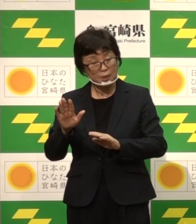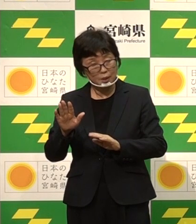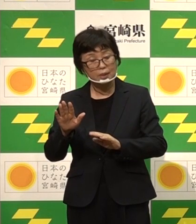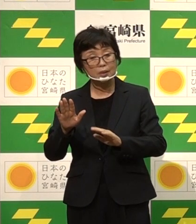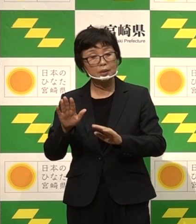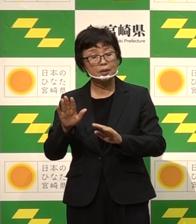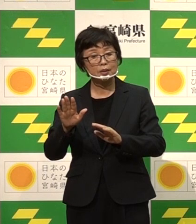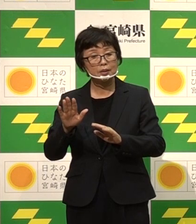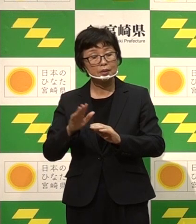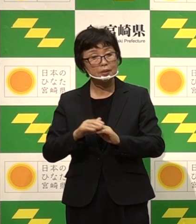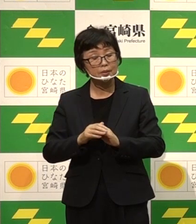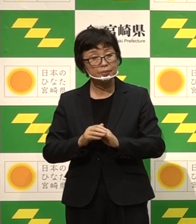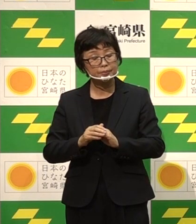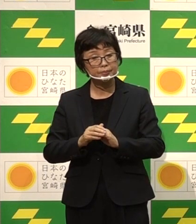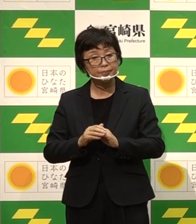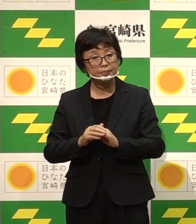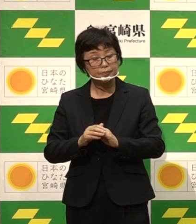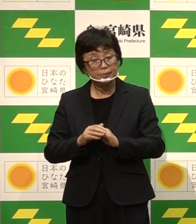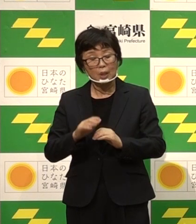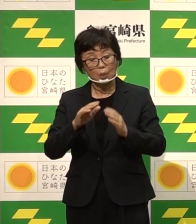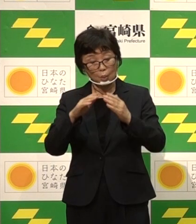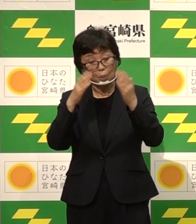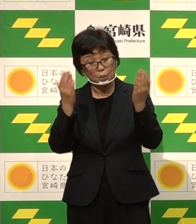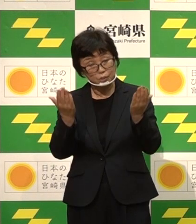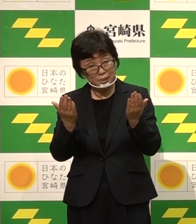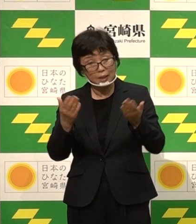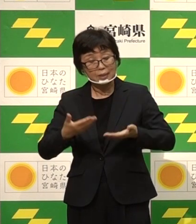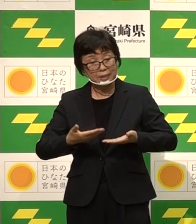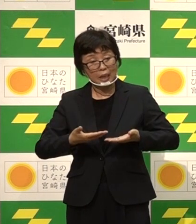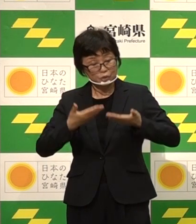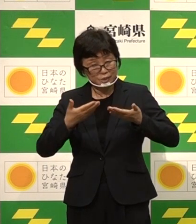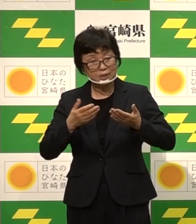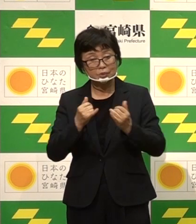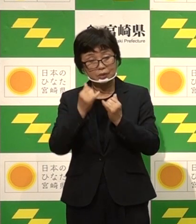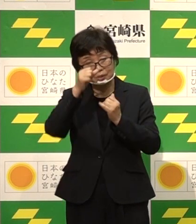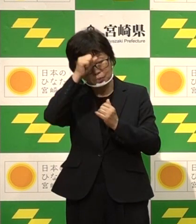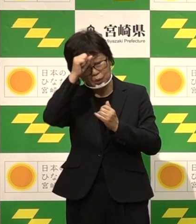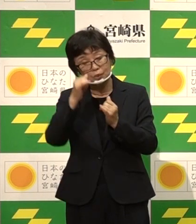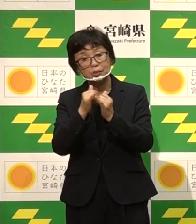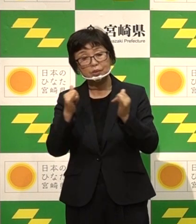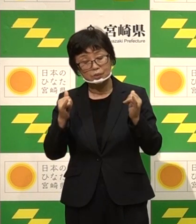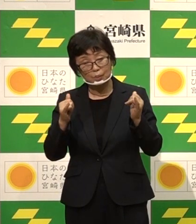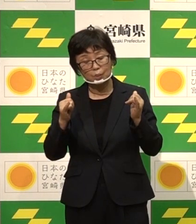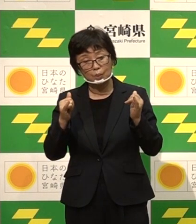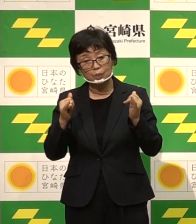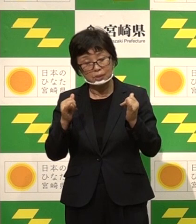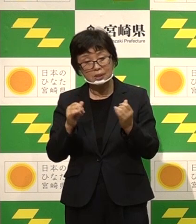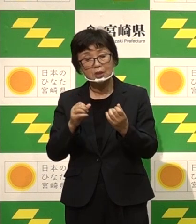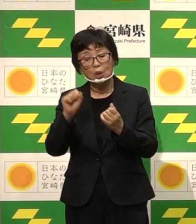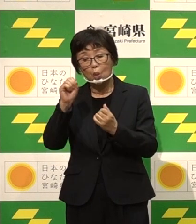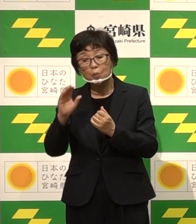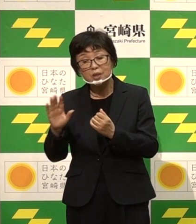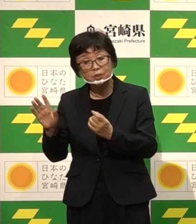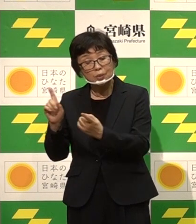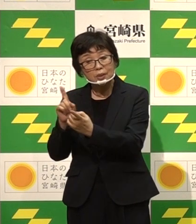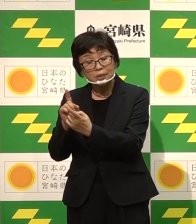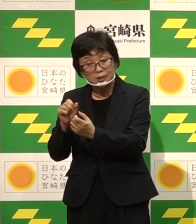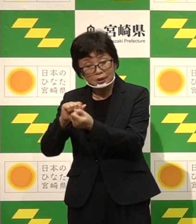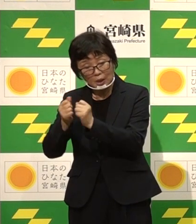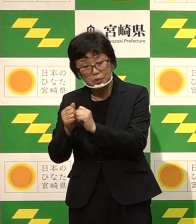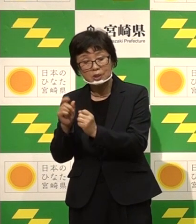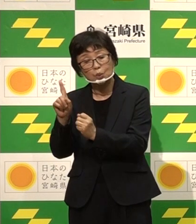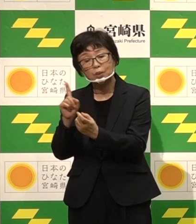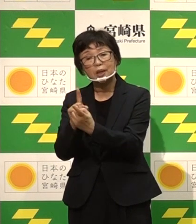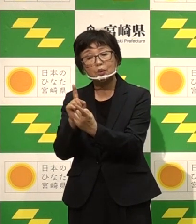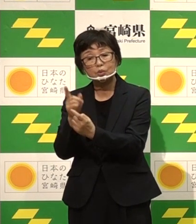多くが軽症であったりというようなオミクロン株の感染拡大にどう対処していくのかというのはですね、